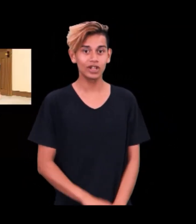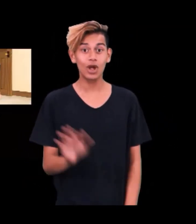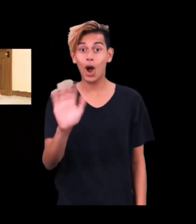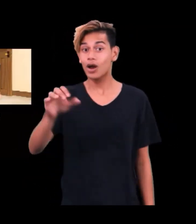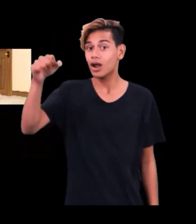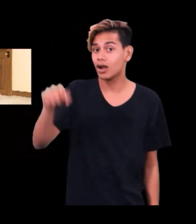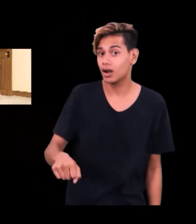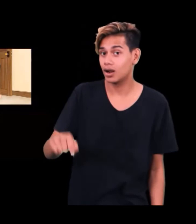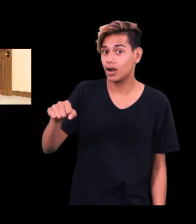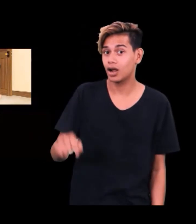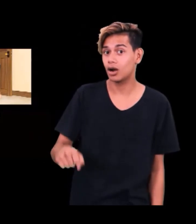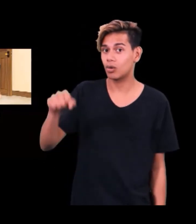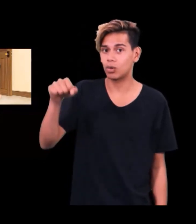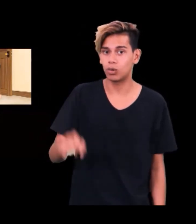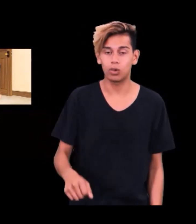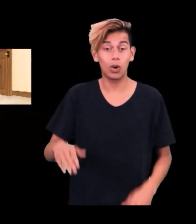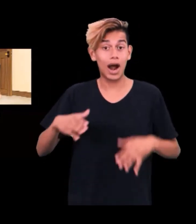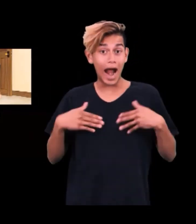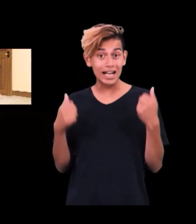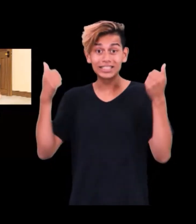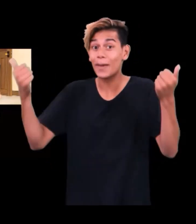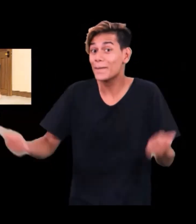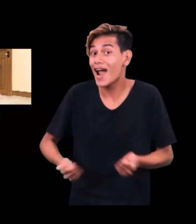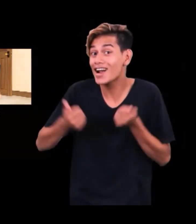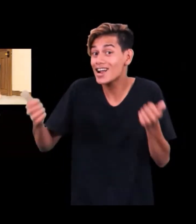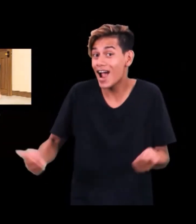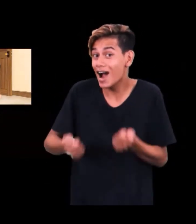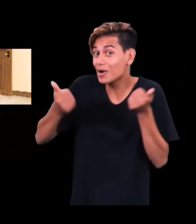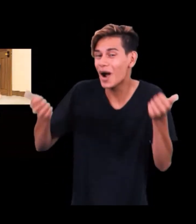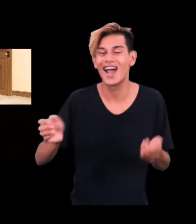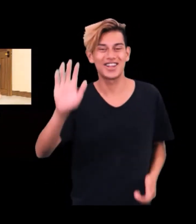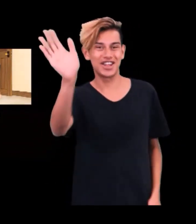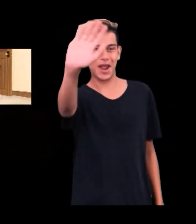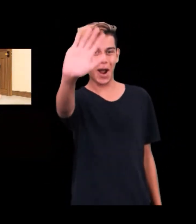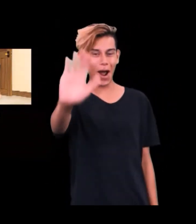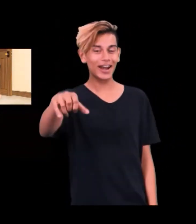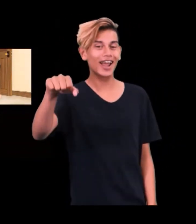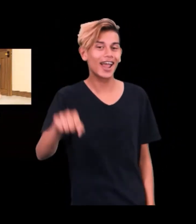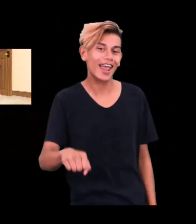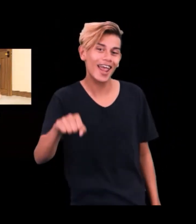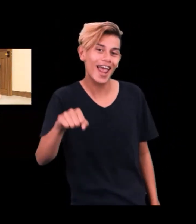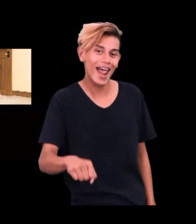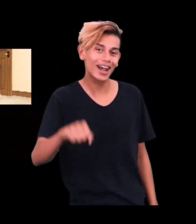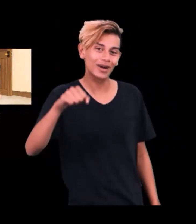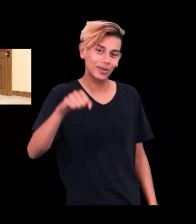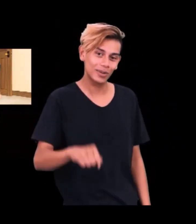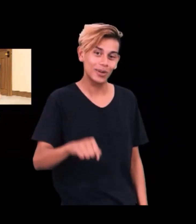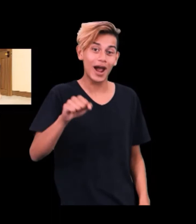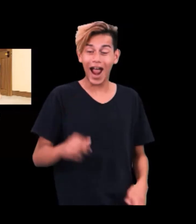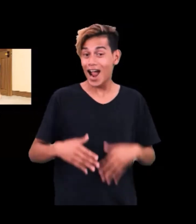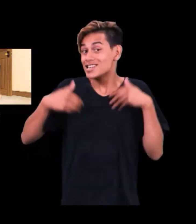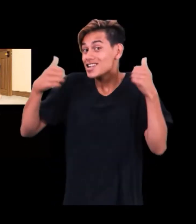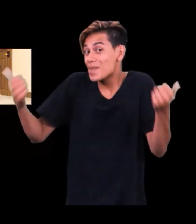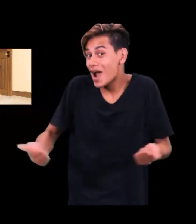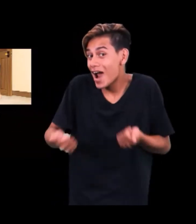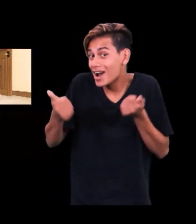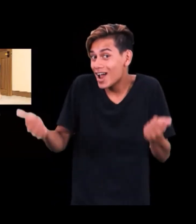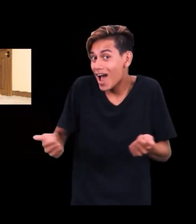Kia ora e koro, ke te pehe a koe. Kia ora e koro, ke te pehe a